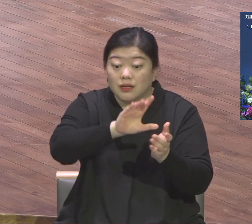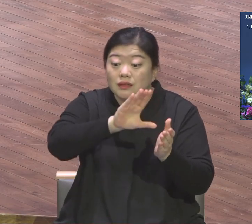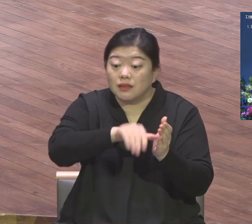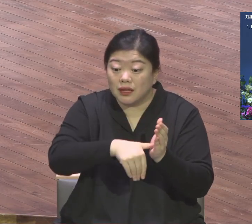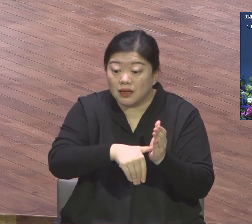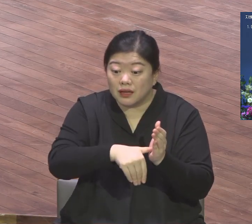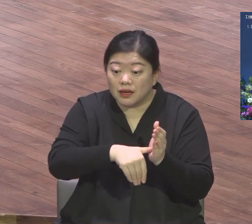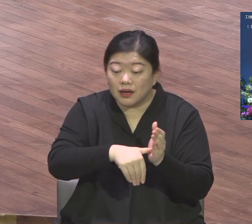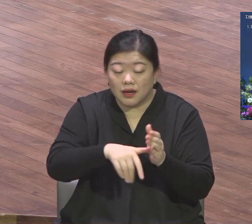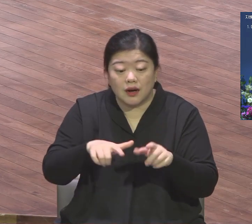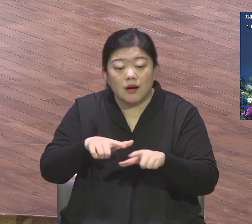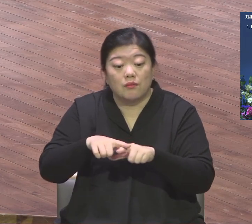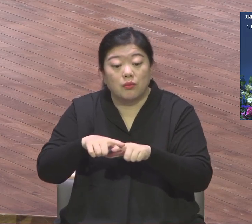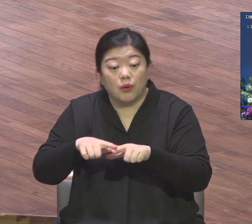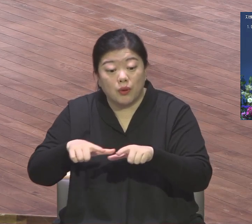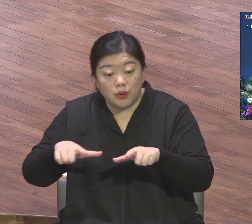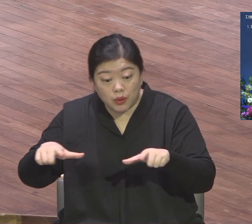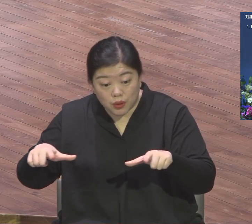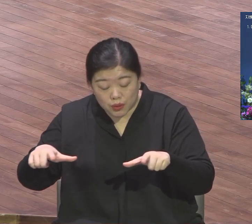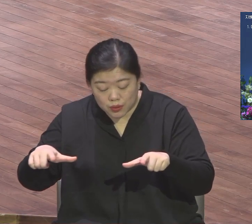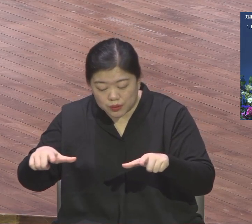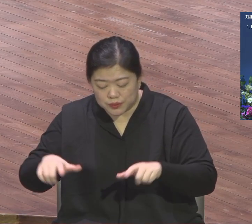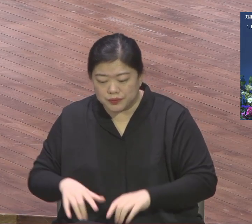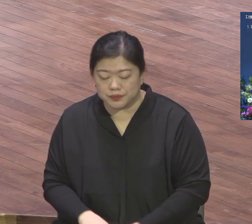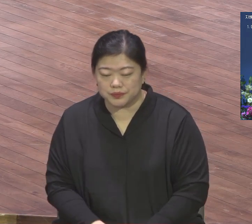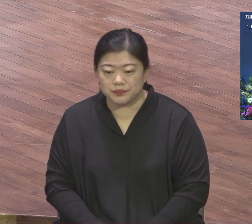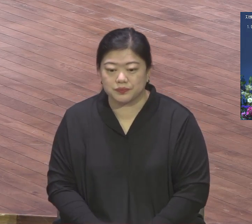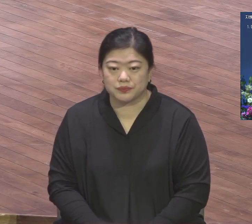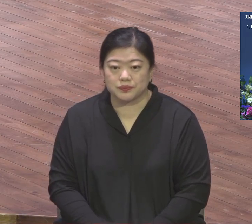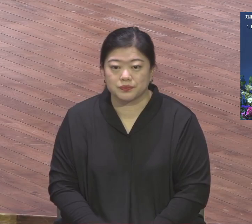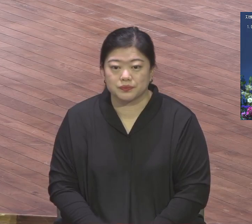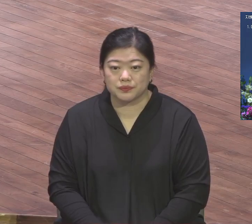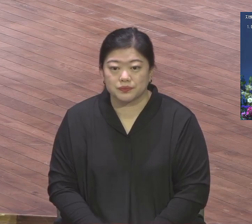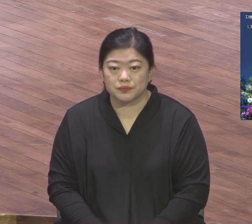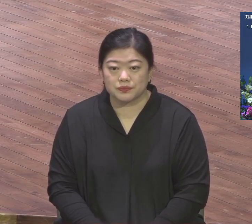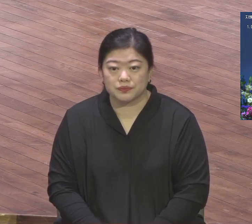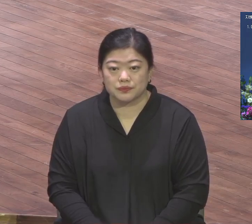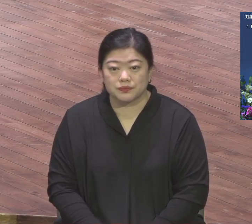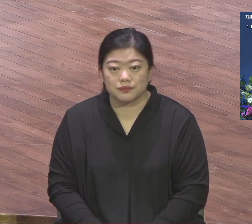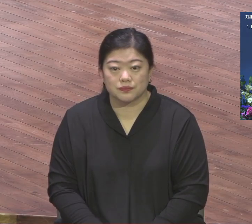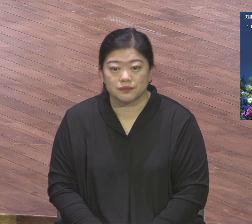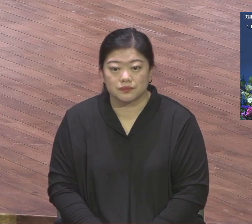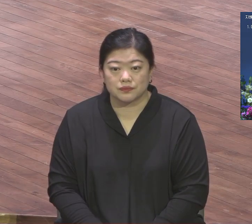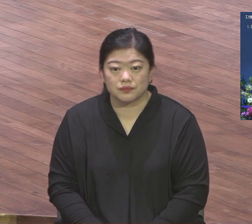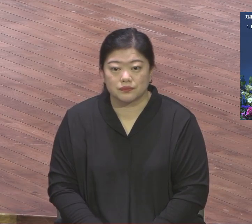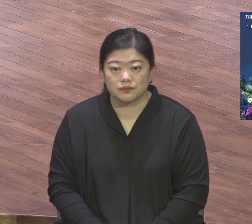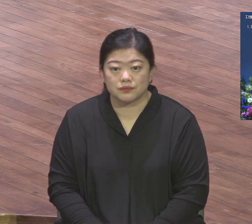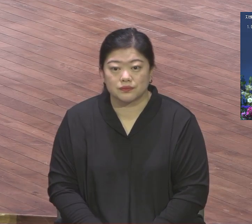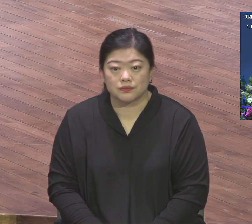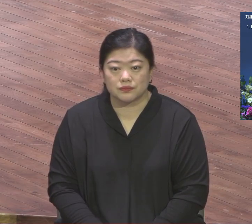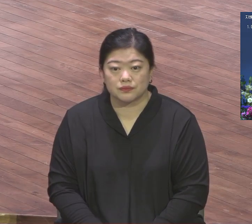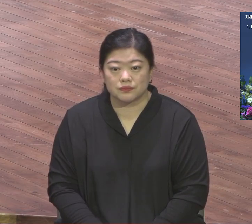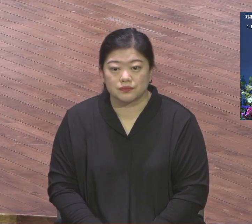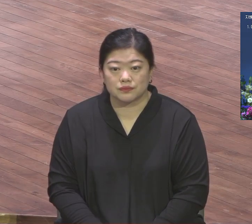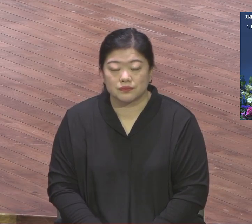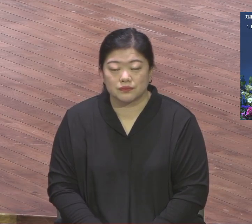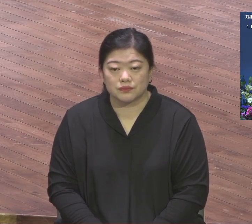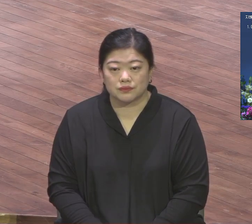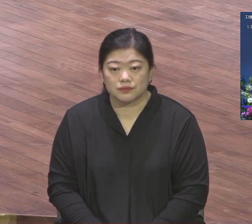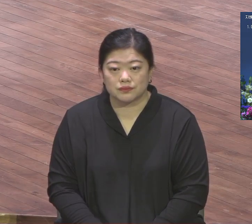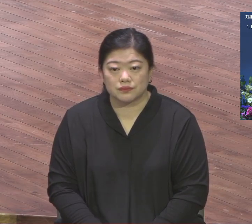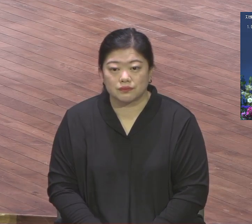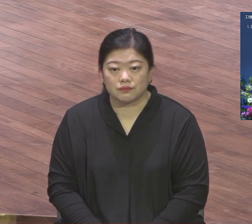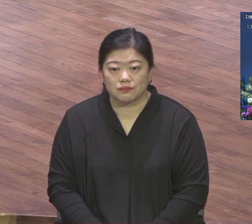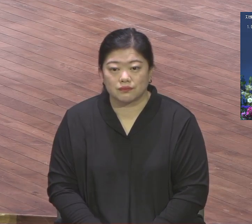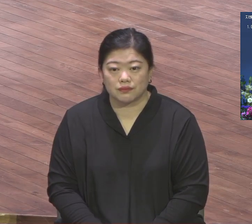다가오면 어떤 시도나 노력을 하지 않고 바꿀 수